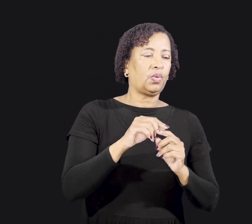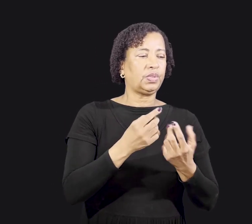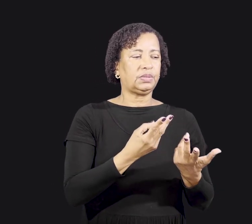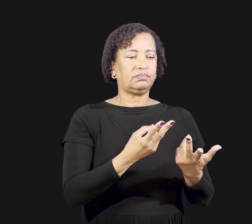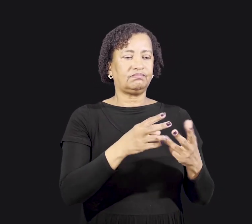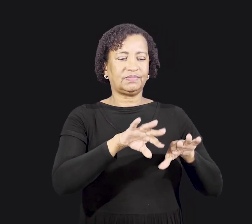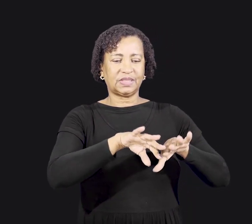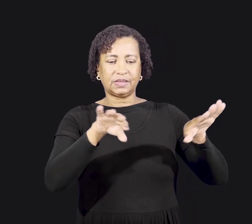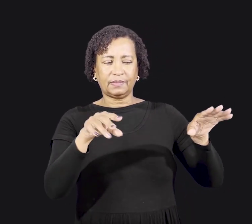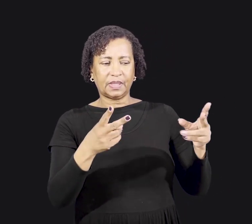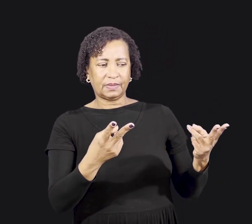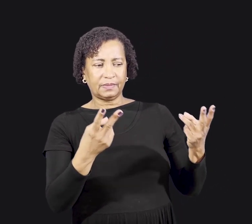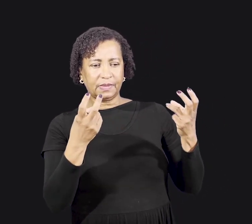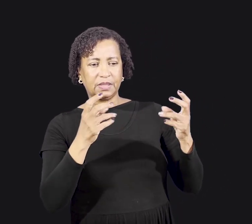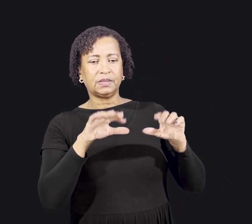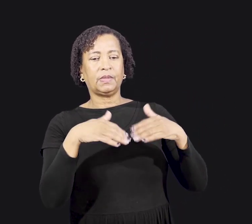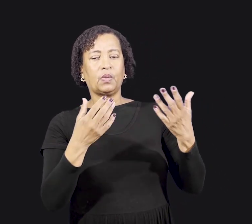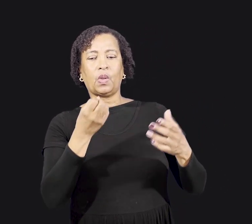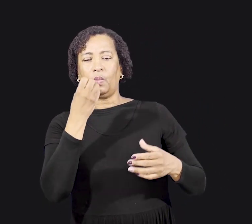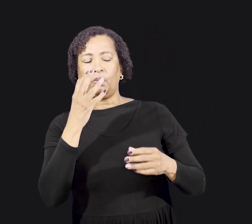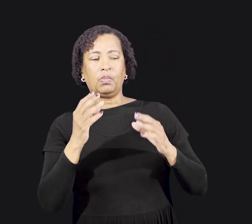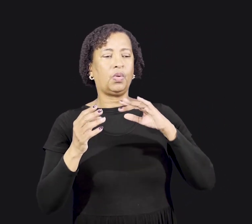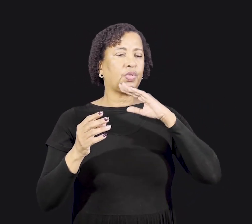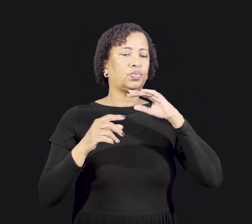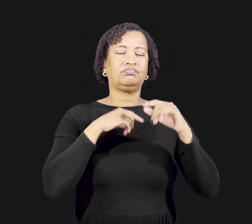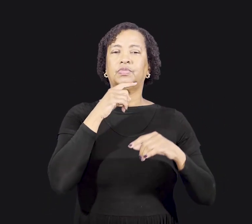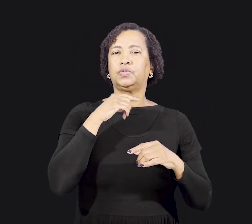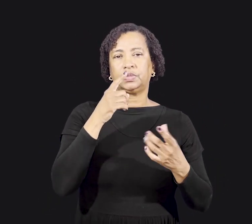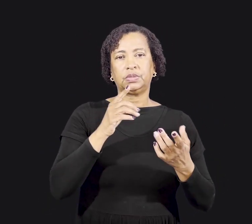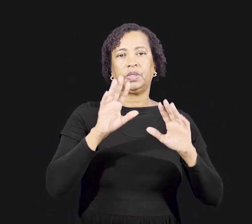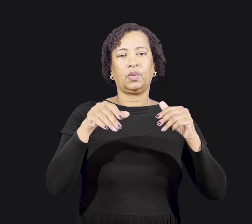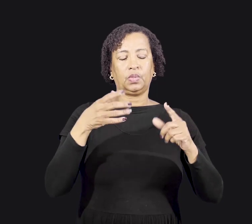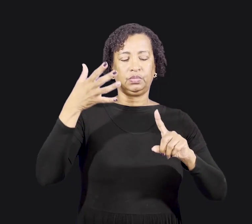ou distinguir um do outro. Quando Jesus finalizou o Sermão da Montanha, ele disse que